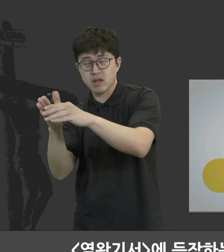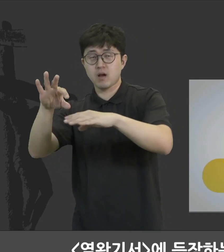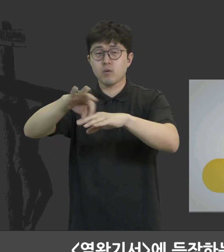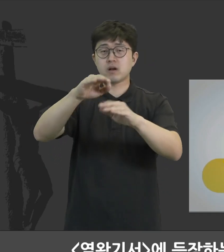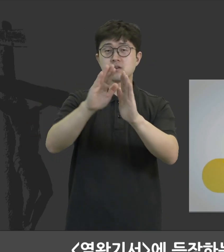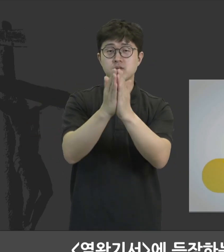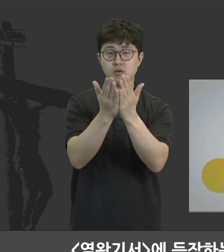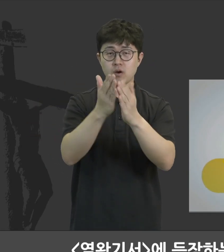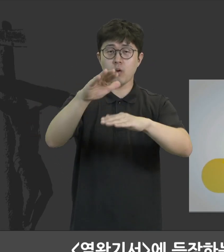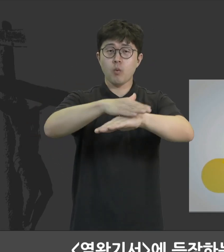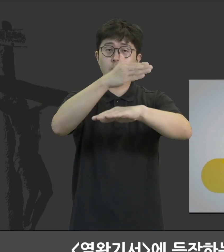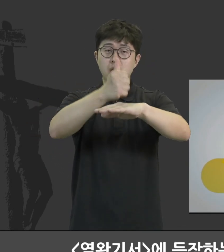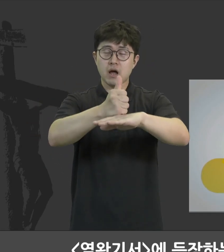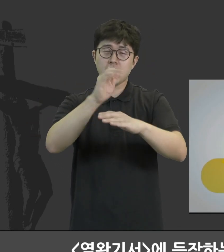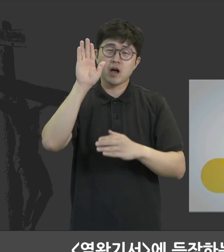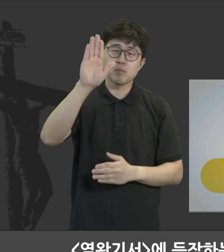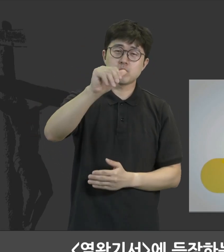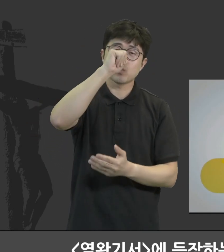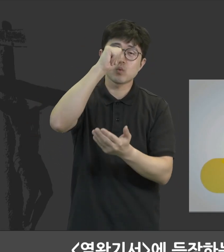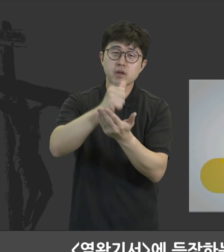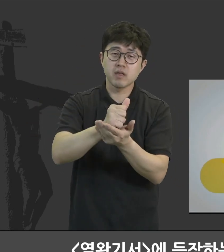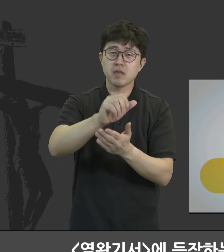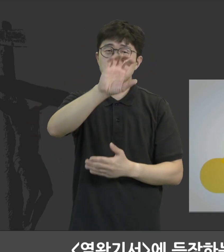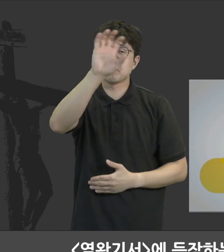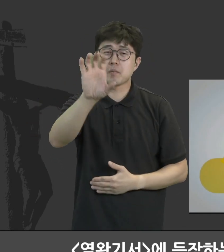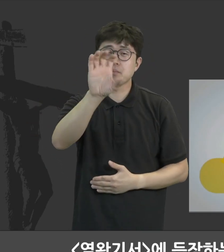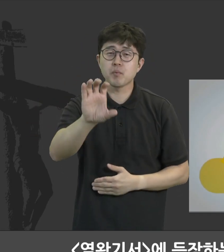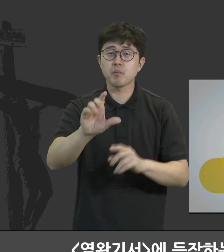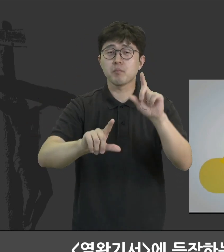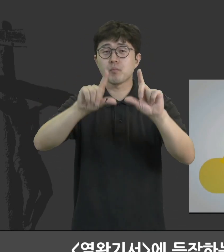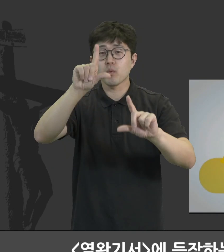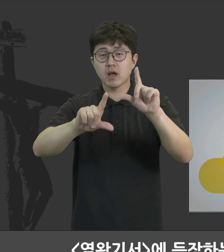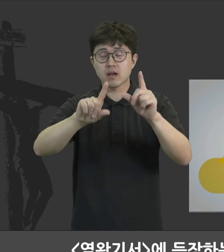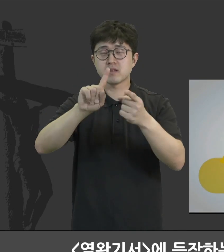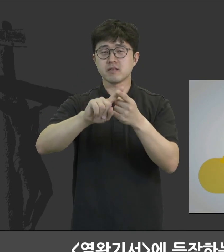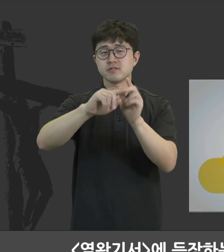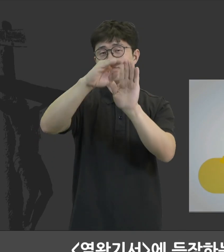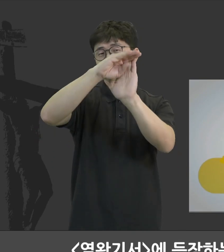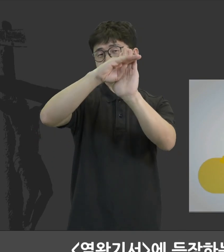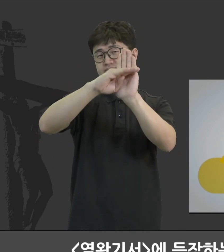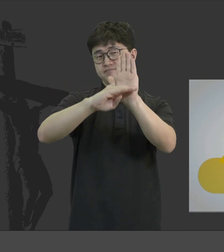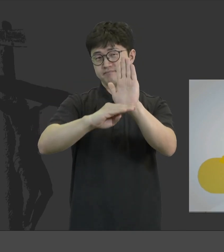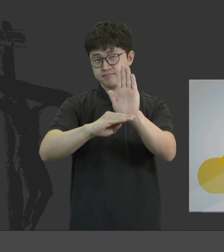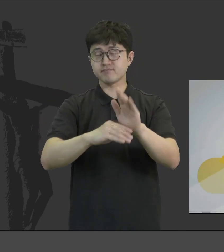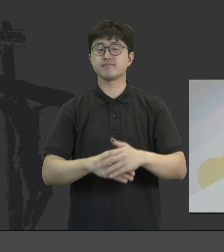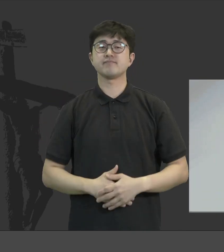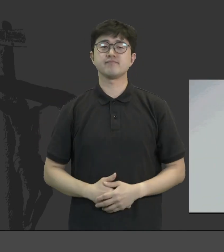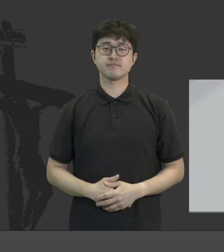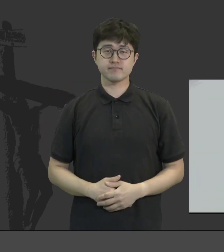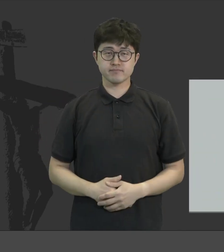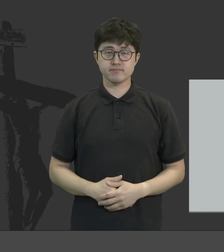열왕기서에 등장하는 왕들이 앞으로 반복할 죄의 원형을 보여줍니다.